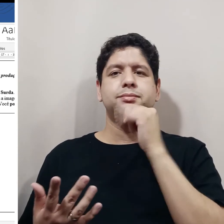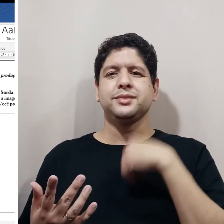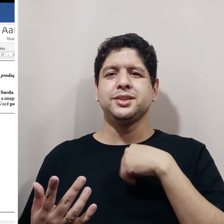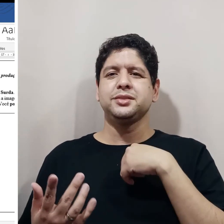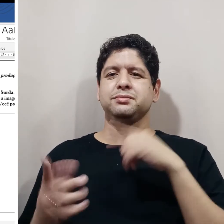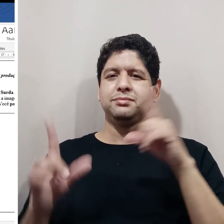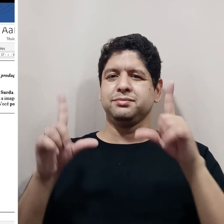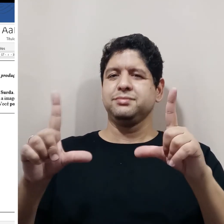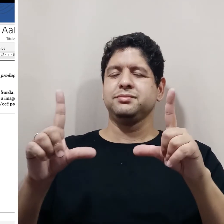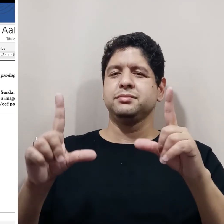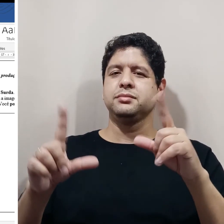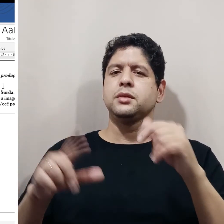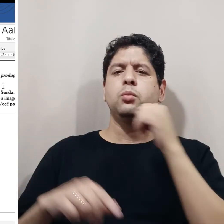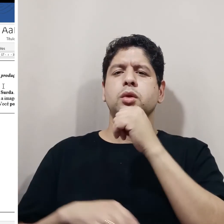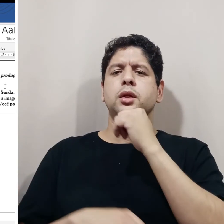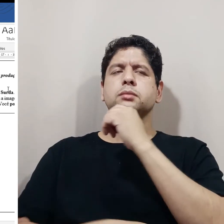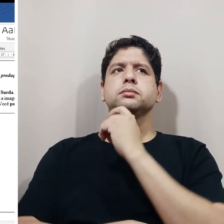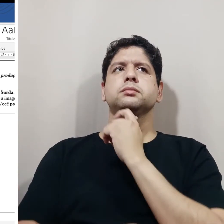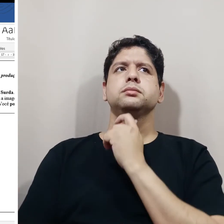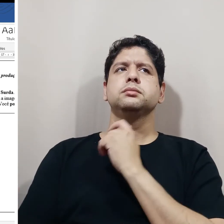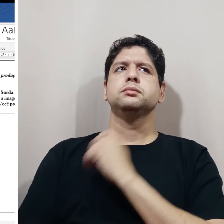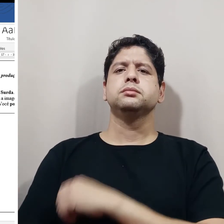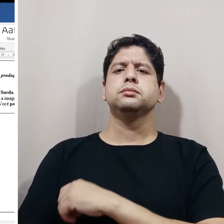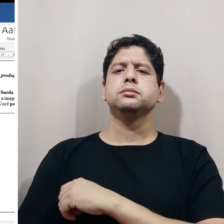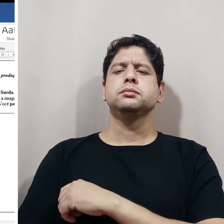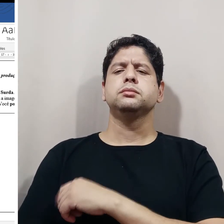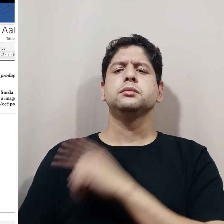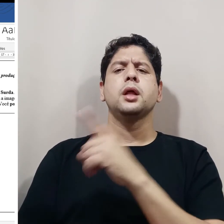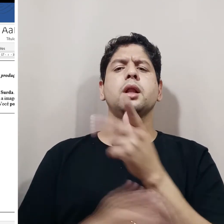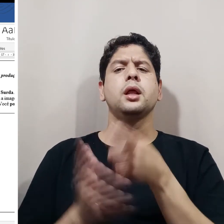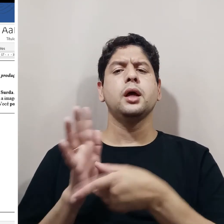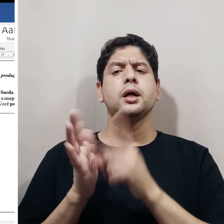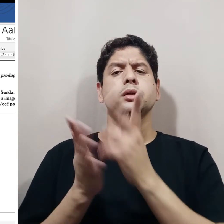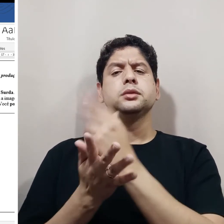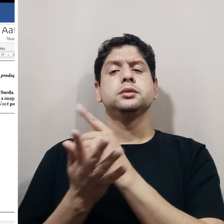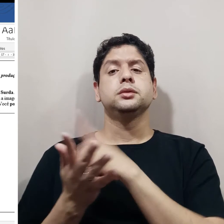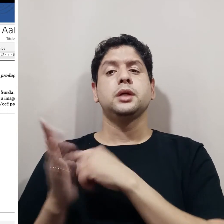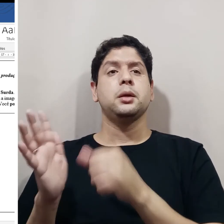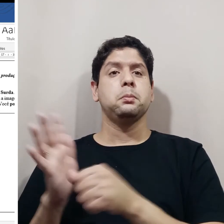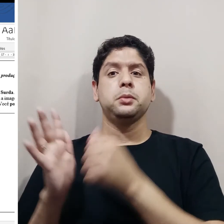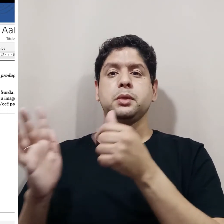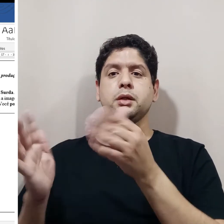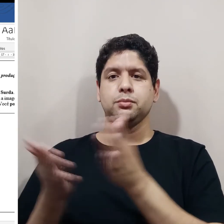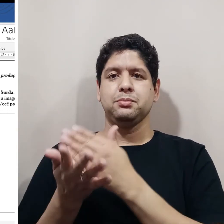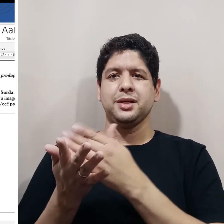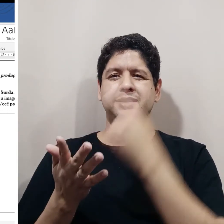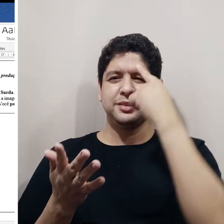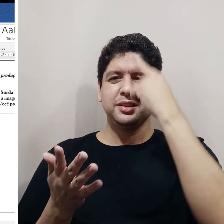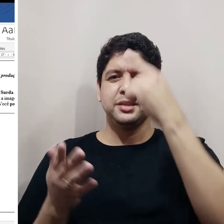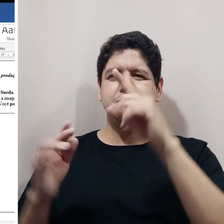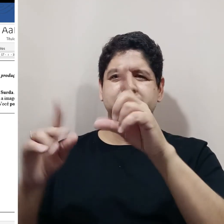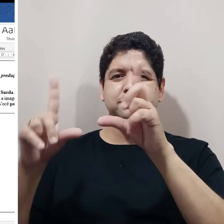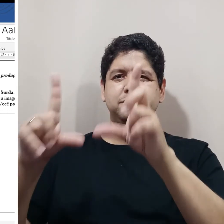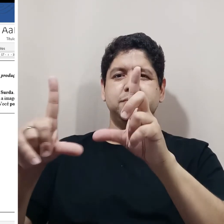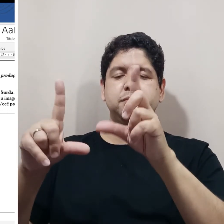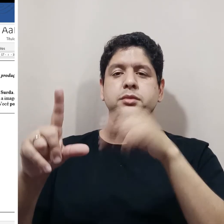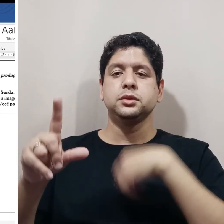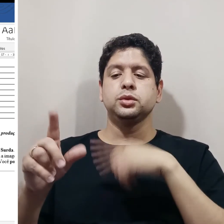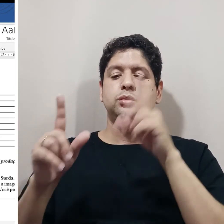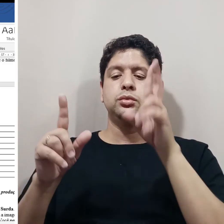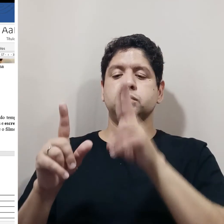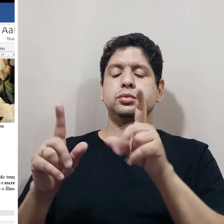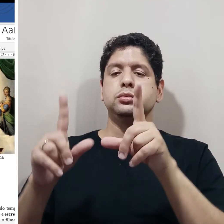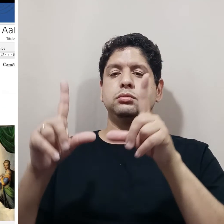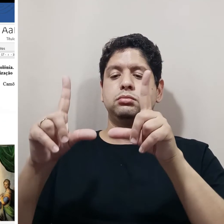Mona Lisa, criando uma Mona Lisa surda. O que é a releitura? Né? A releitura de uma obra de arte é refazer uma obra acrescentando algo